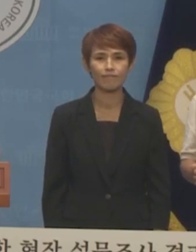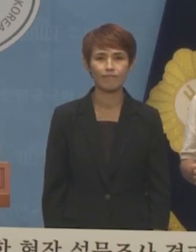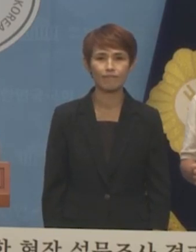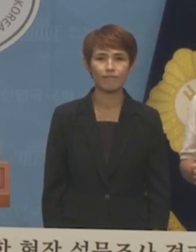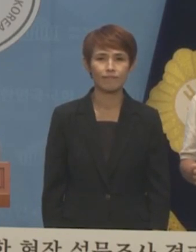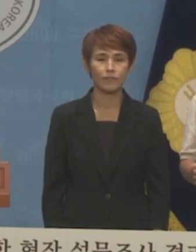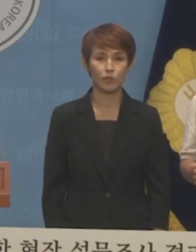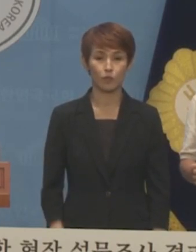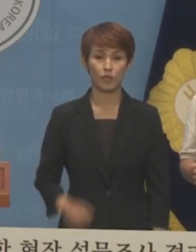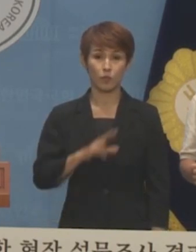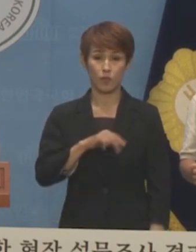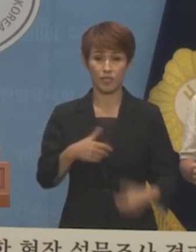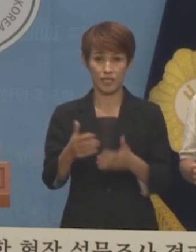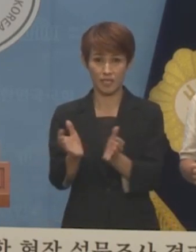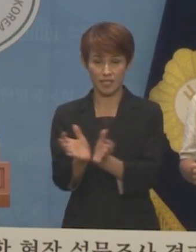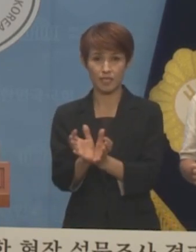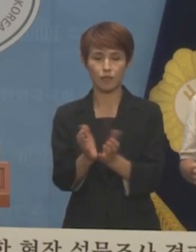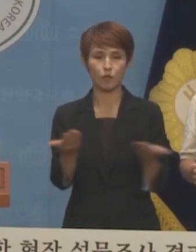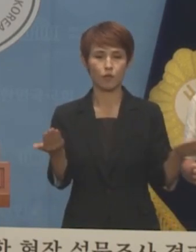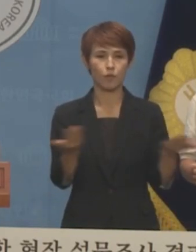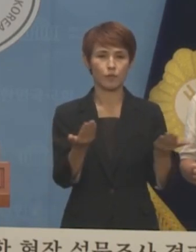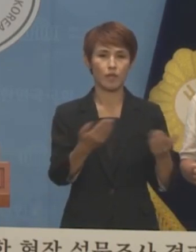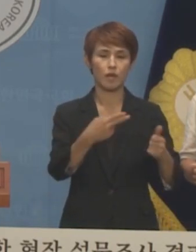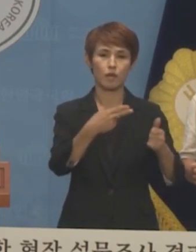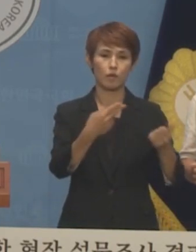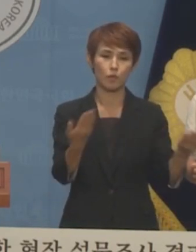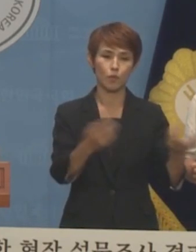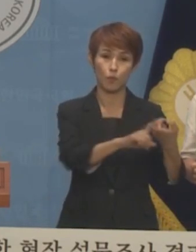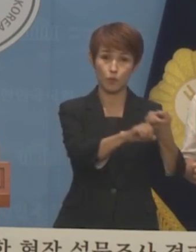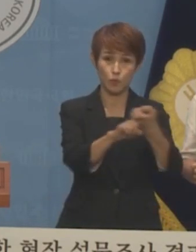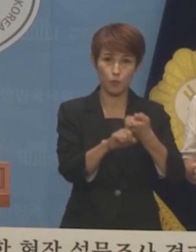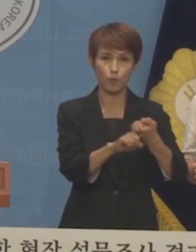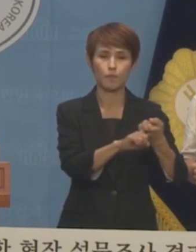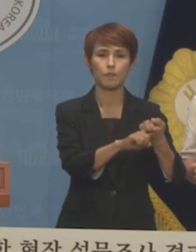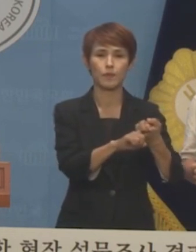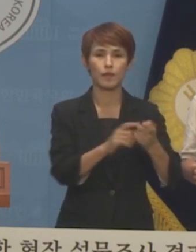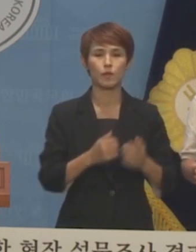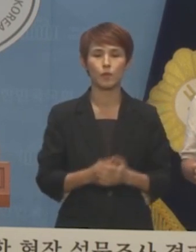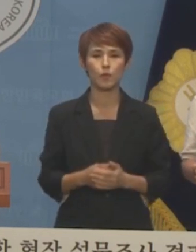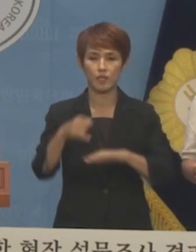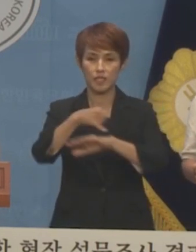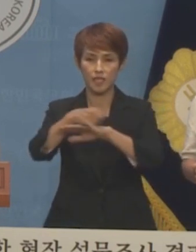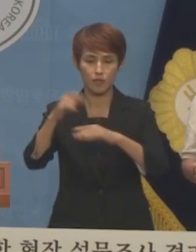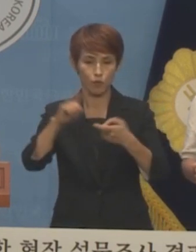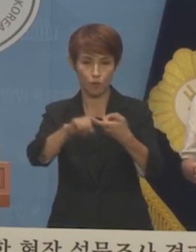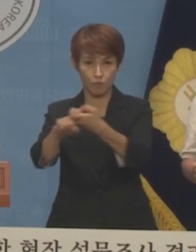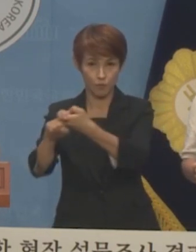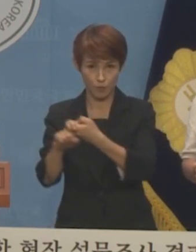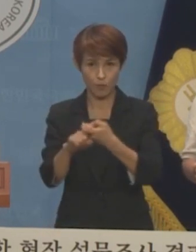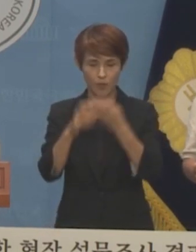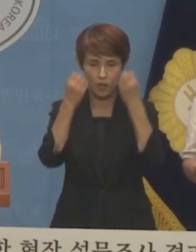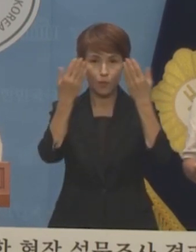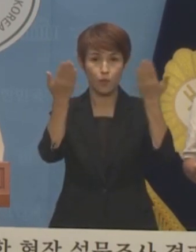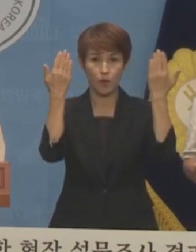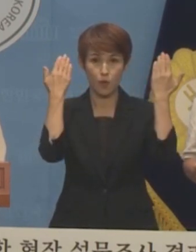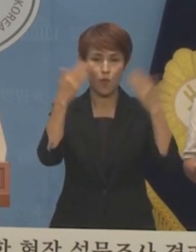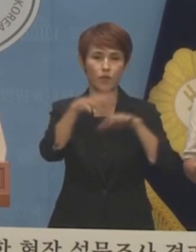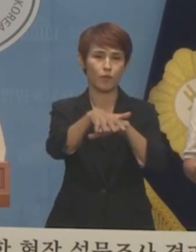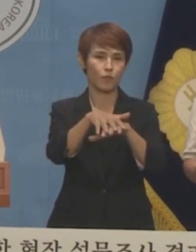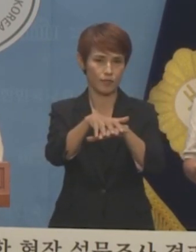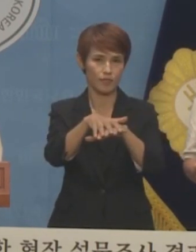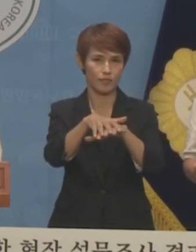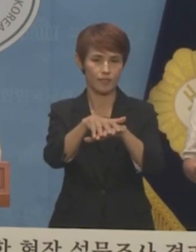강경숙 의원실과 교사노조연맹, 교육정책디자인연구소, 새로운 학교 네트워크,